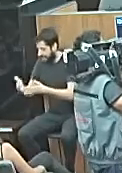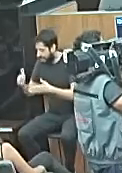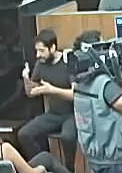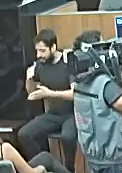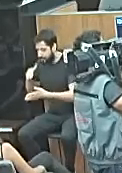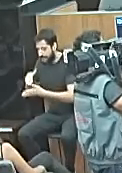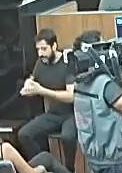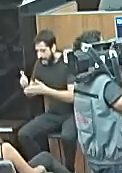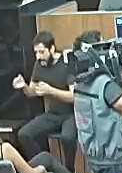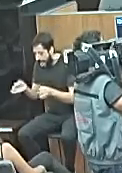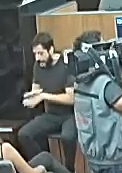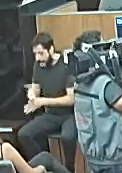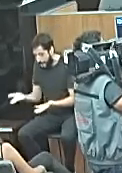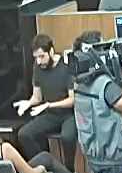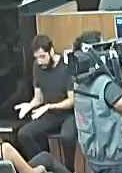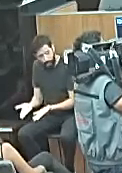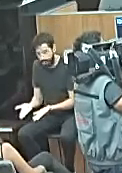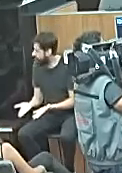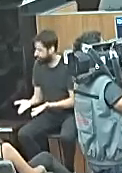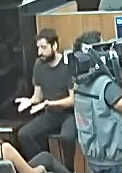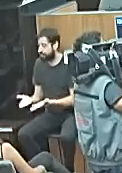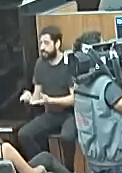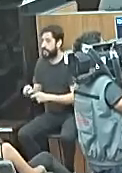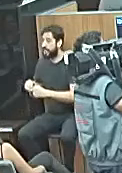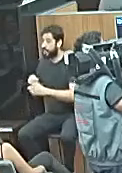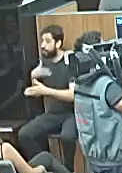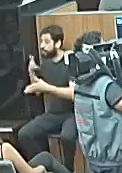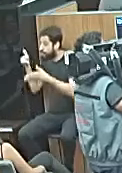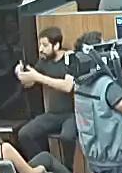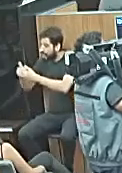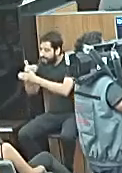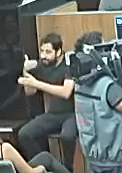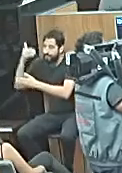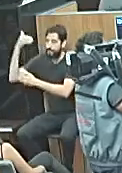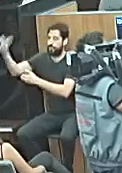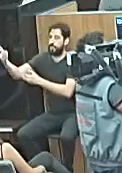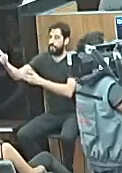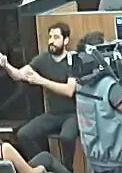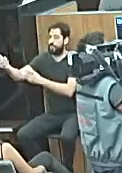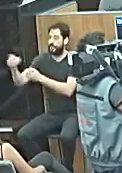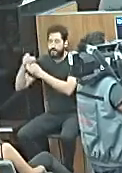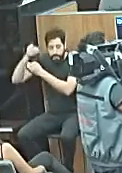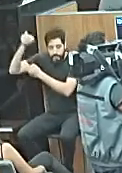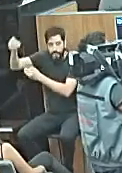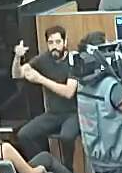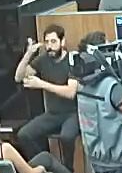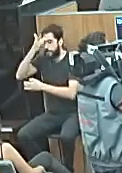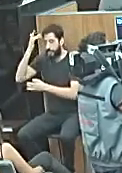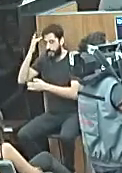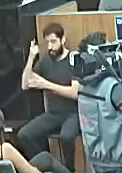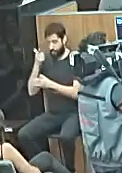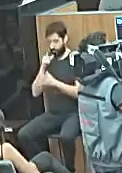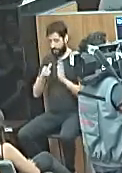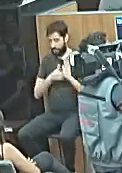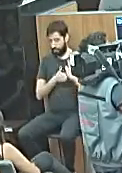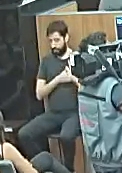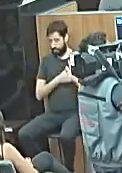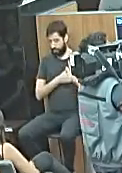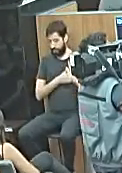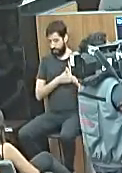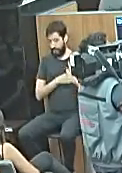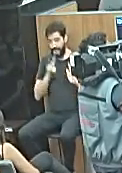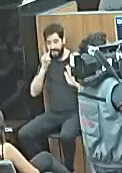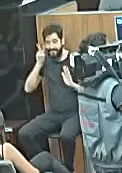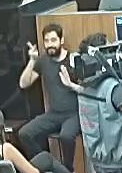processo acaba quando a política pública chegar lá na ponta quando aquilo que a pessoa fez a sua proposta é aquela proposta e ver